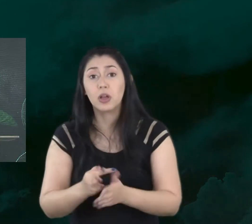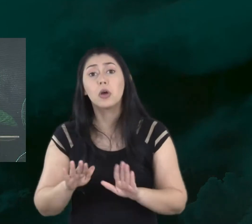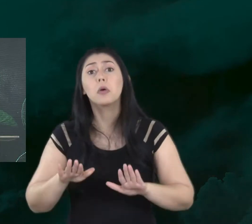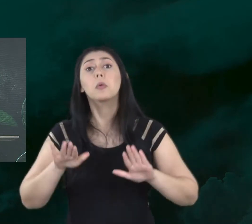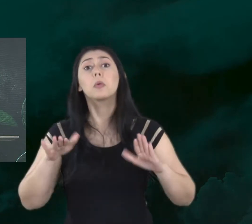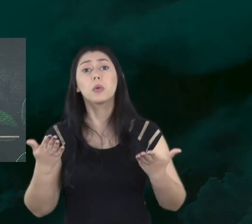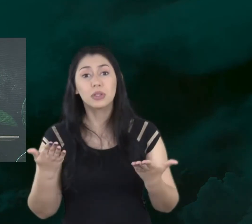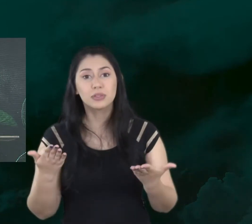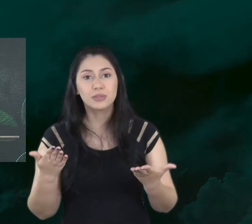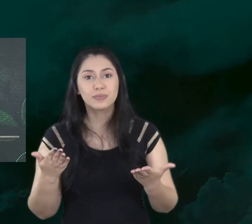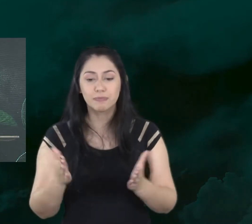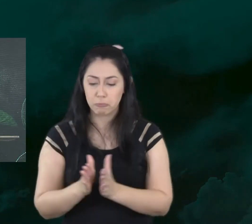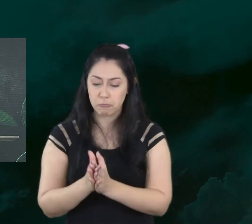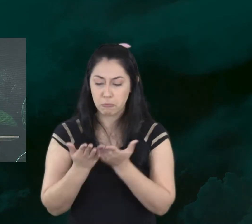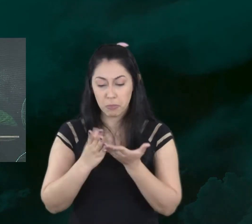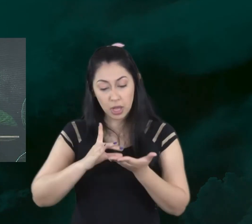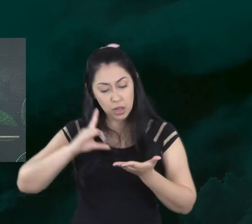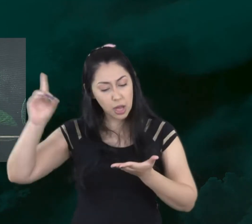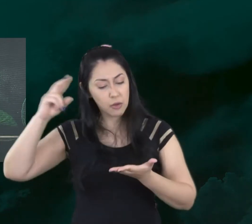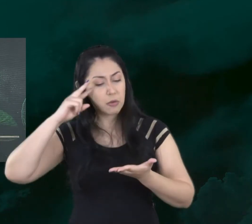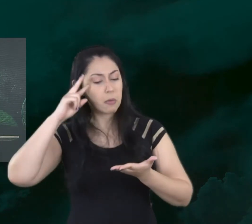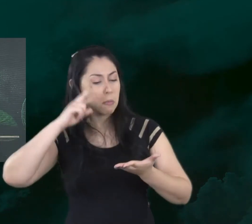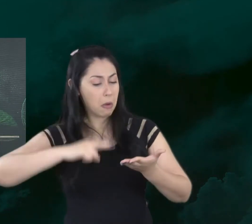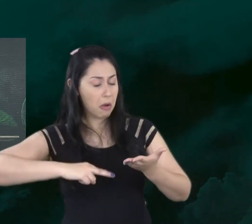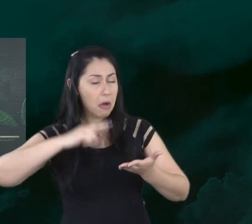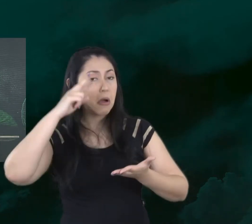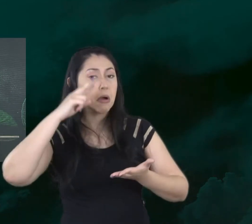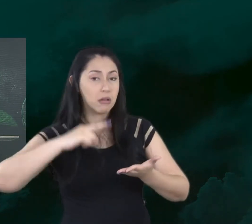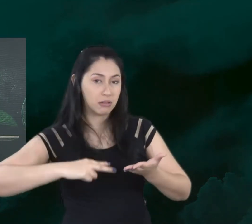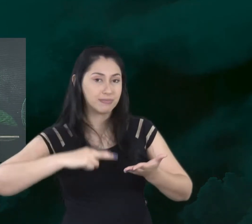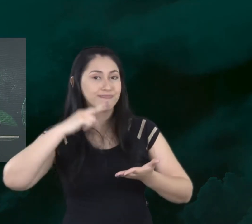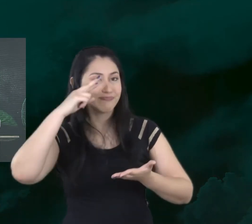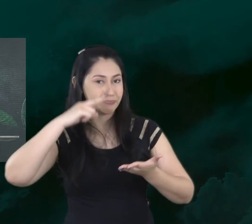eles receberam a palavra, tá?